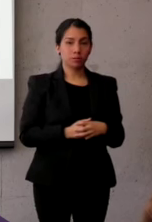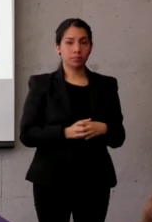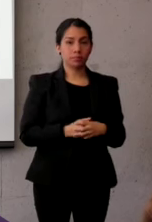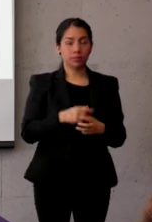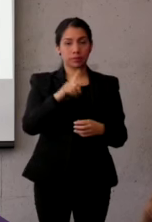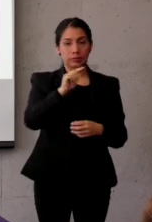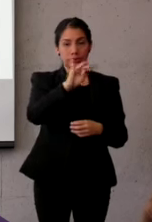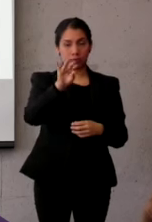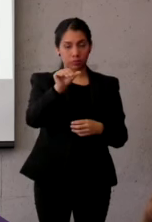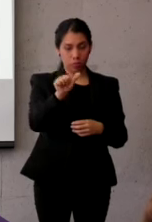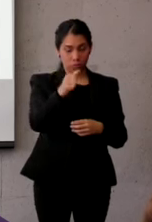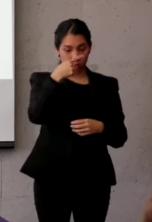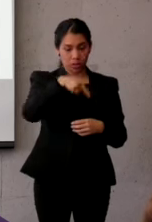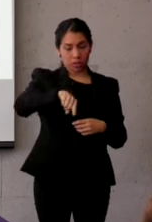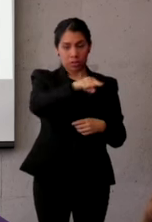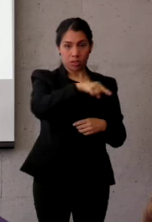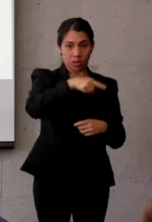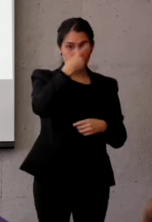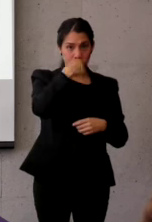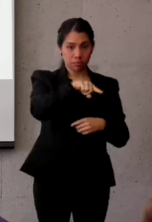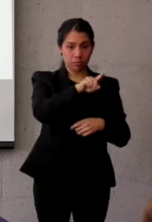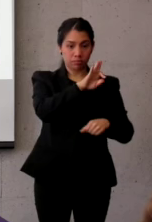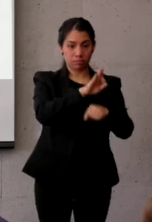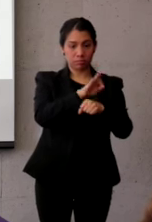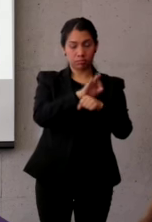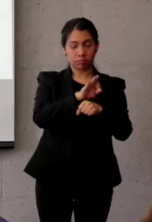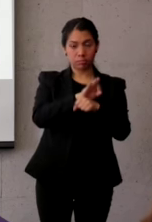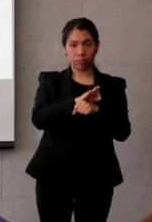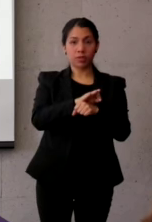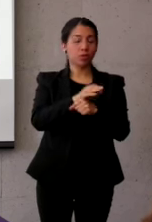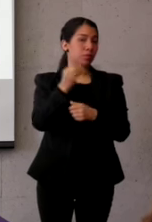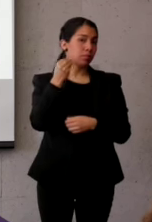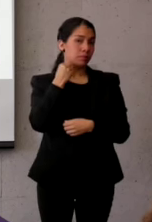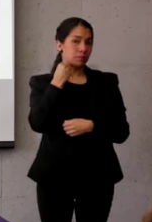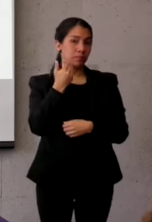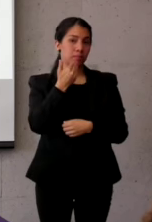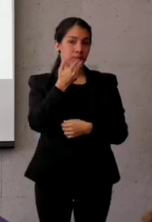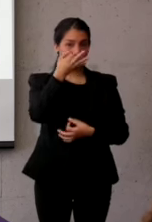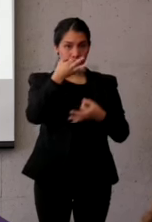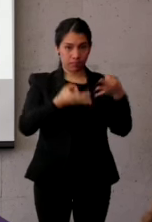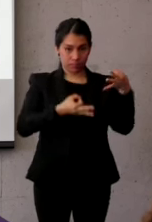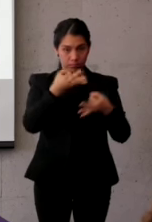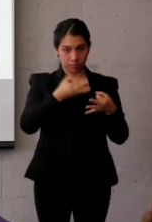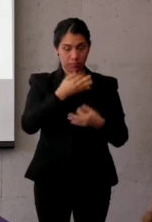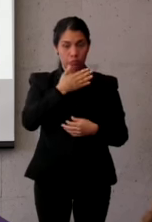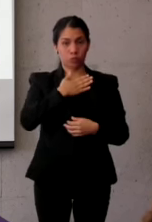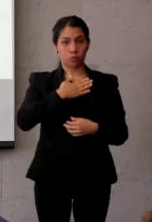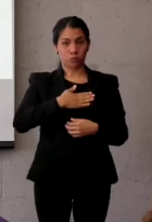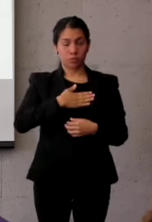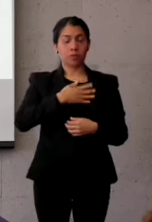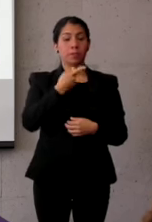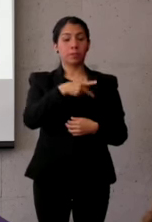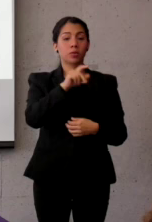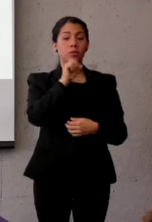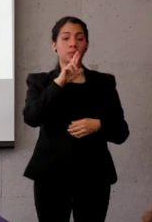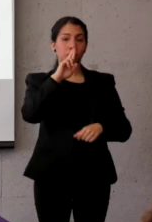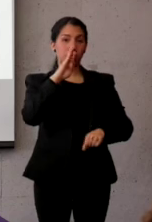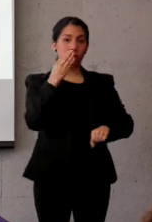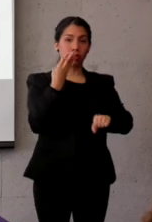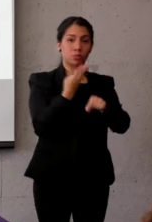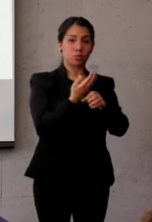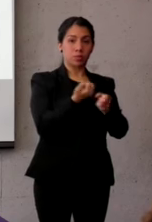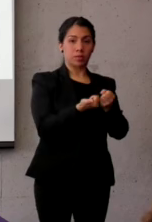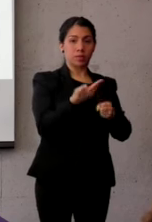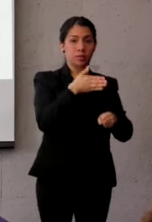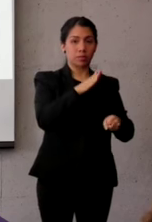a la protección del derecho a la buena administración y a la determinación de responsabilidad administrativa, por mencionar dos de